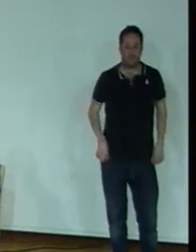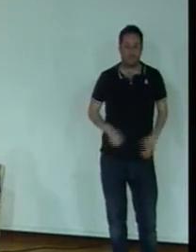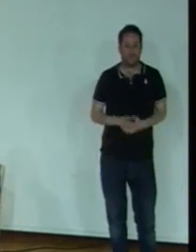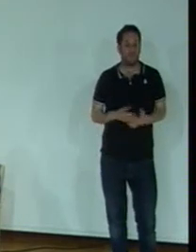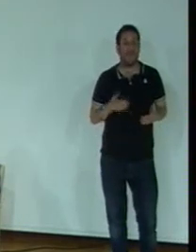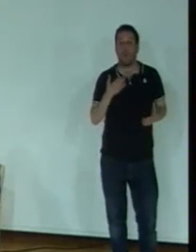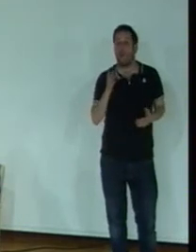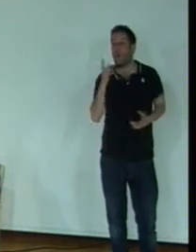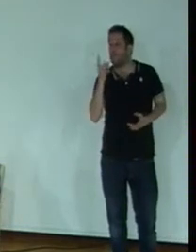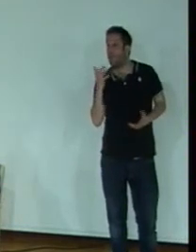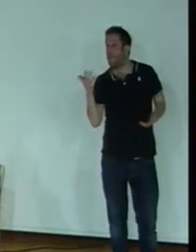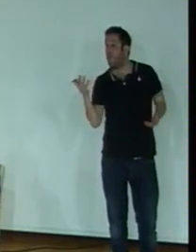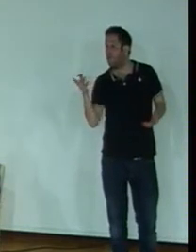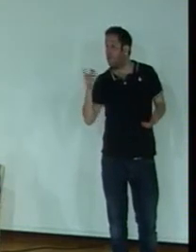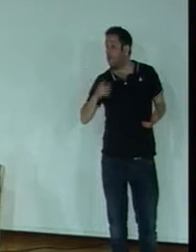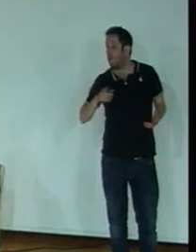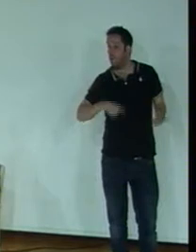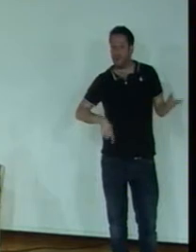Une autre question, peut-être ?